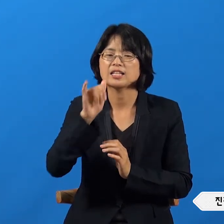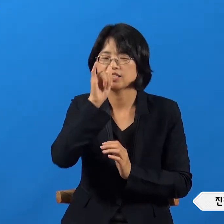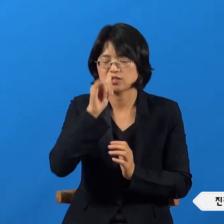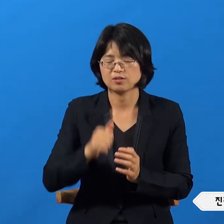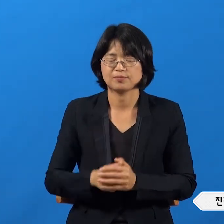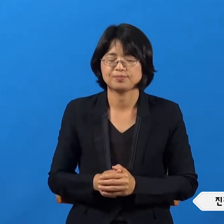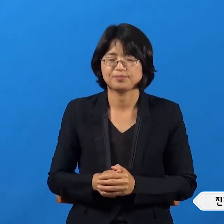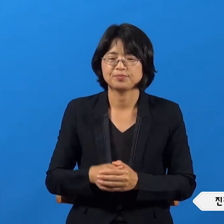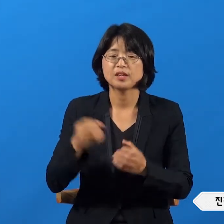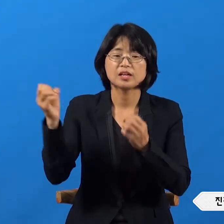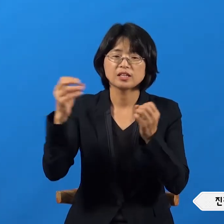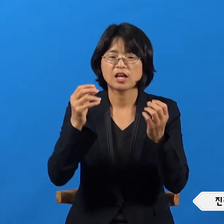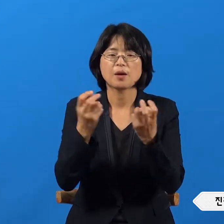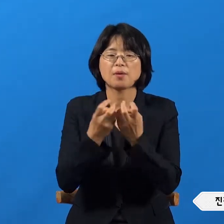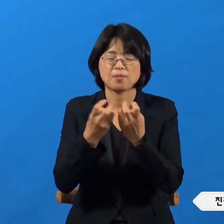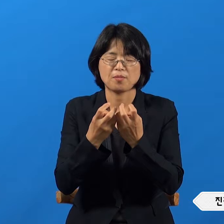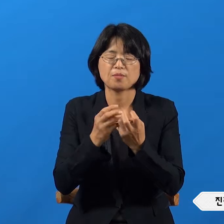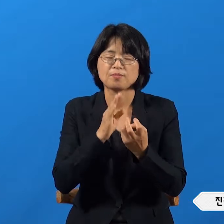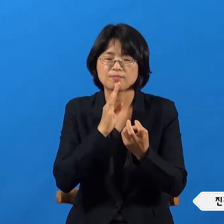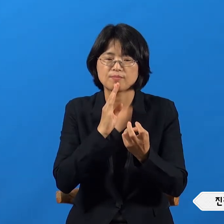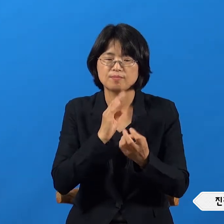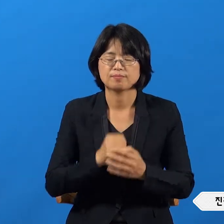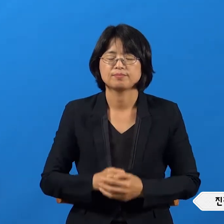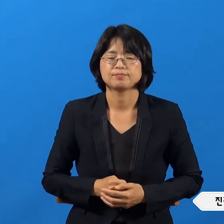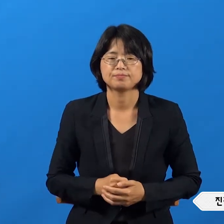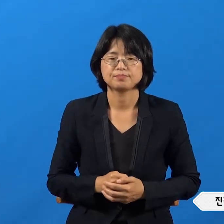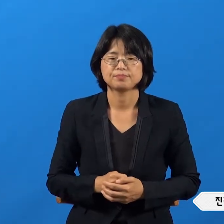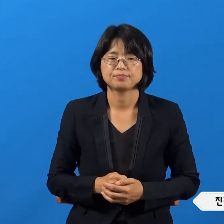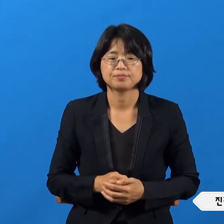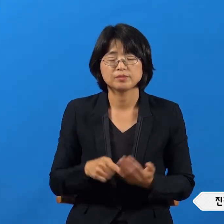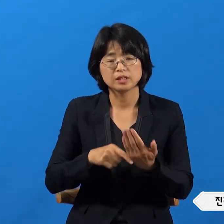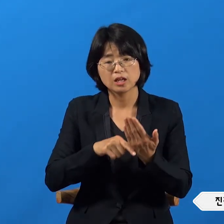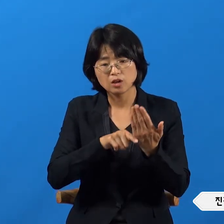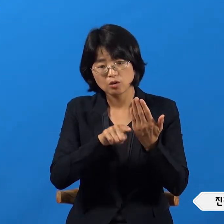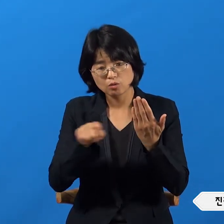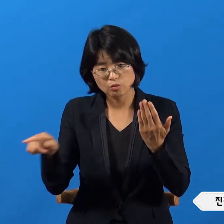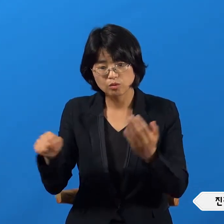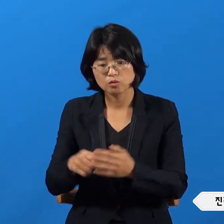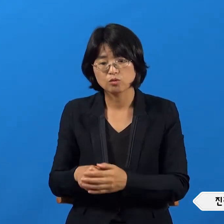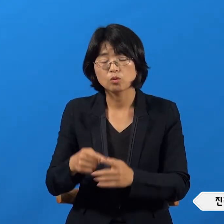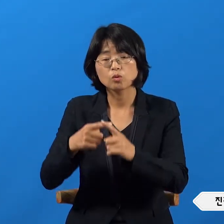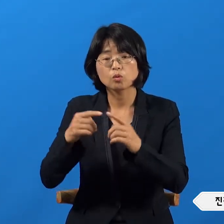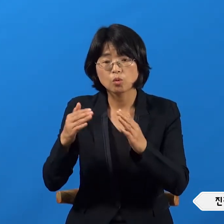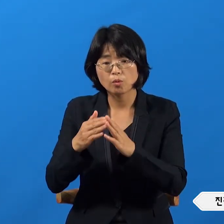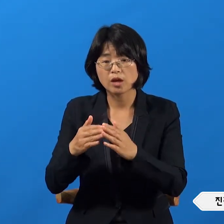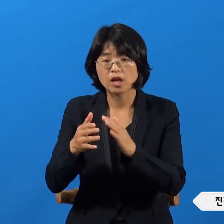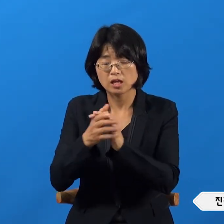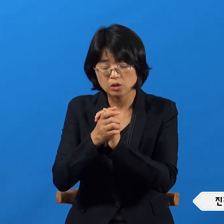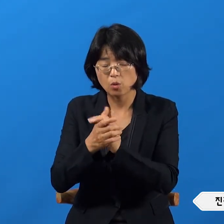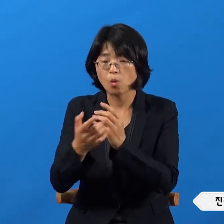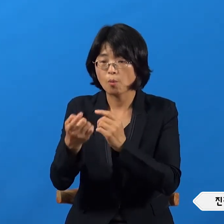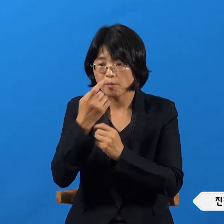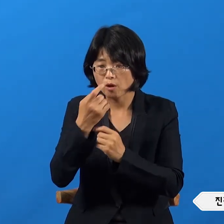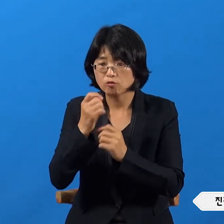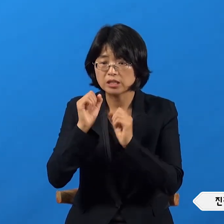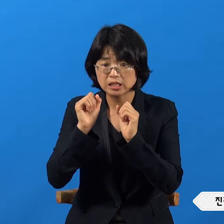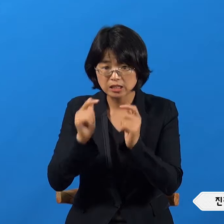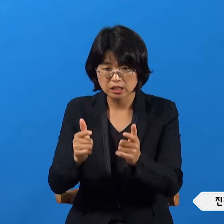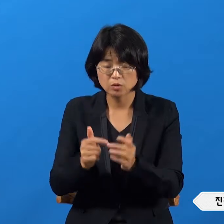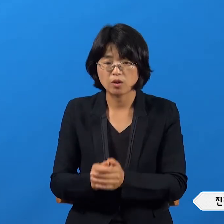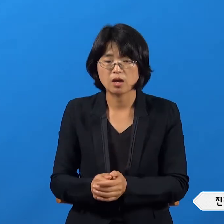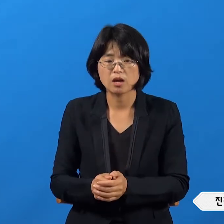모릅니다. 아니, 그 외에도 저희 교회는 기도를 배울 수 있는 기회와 세미나들이 얼마나 많이 있는지